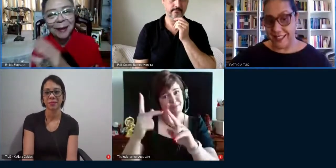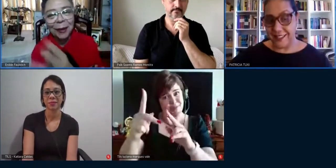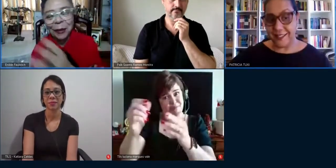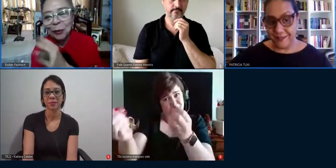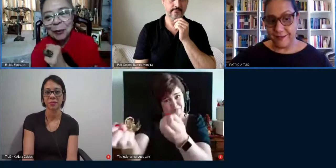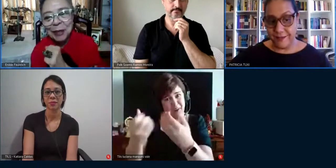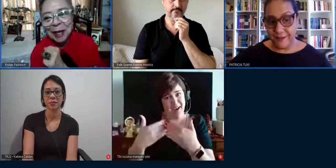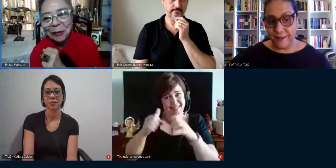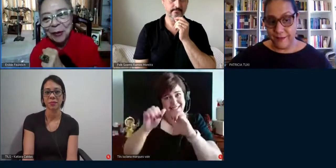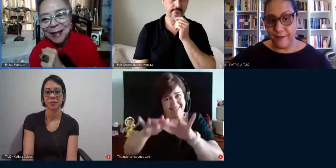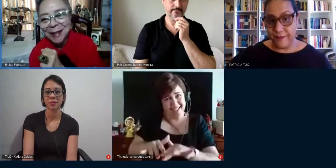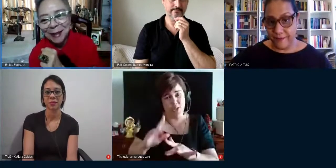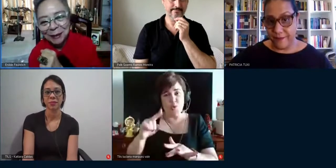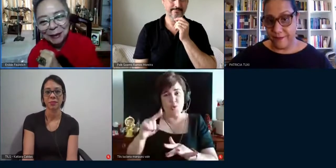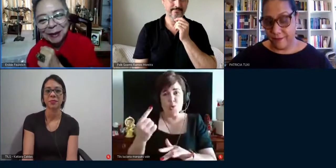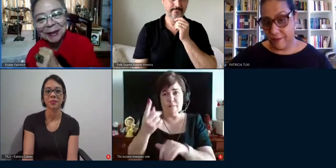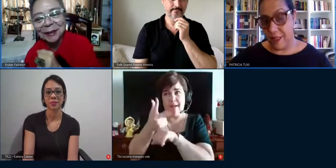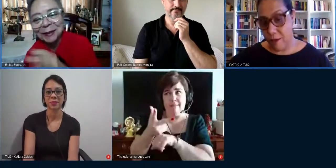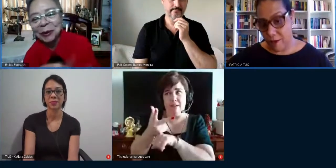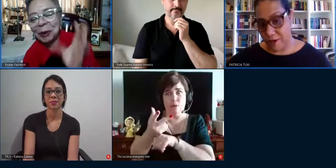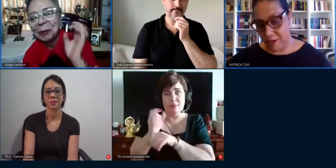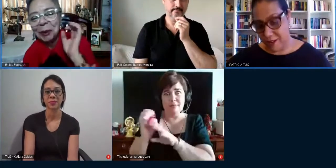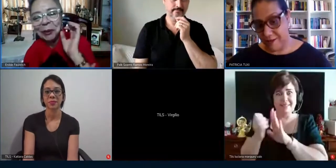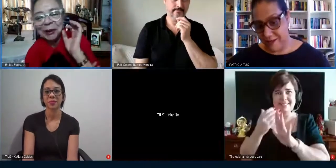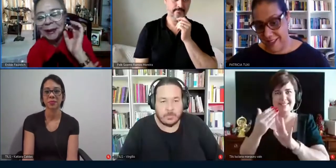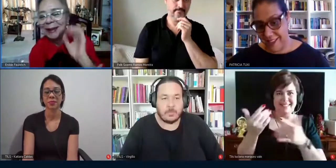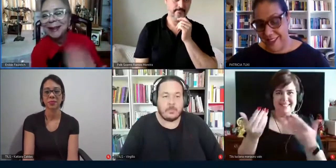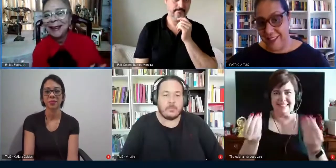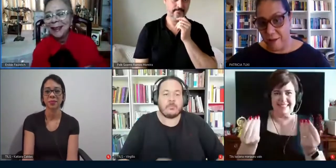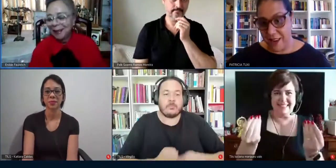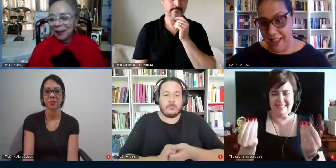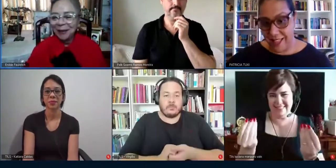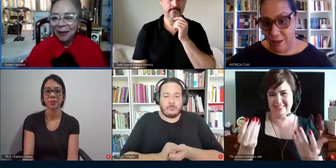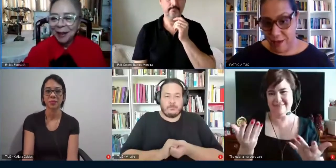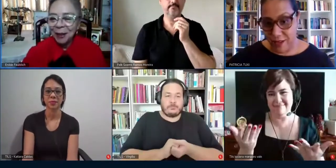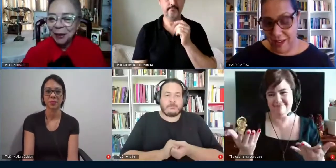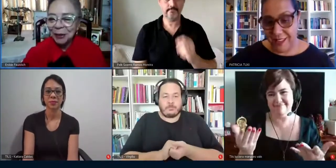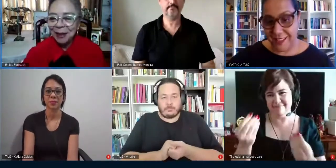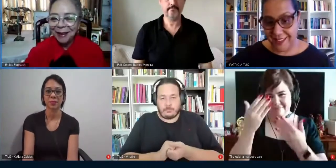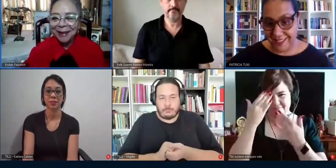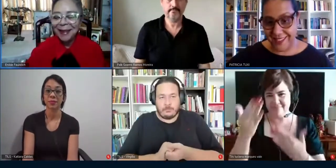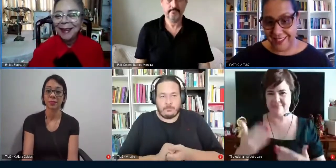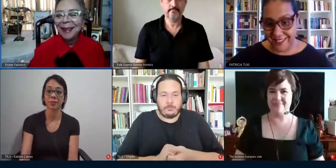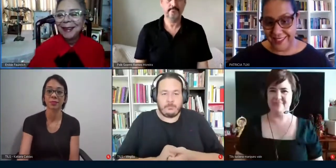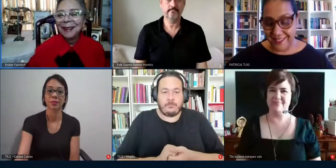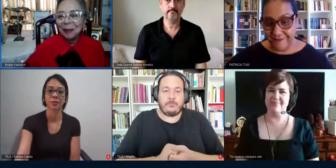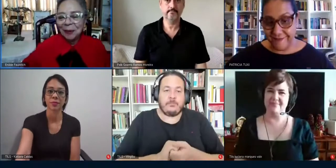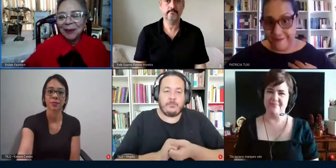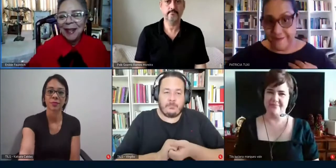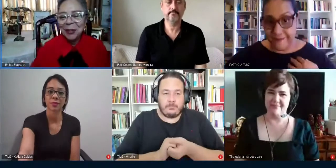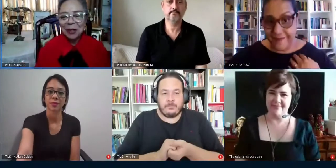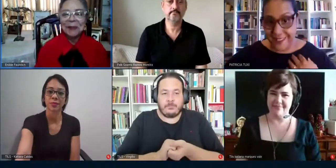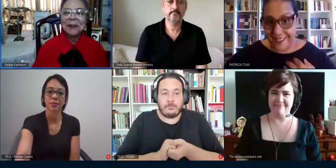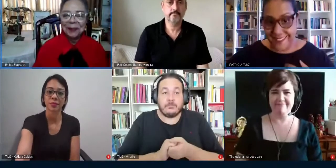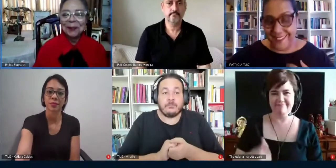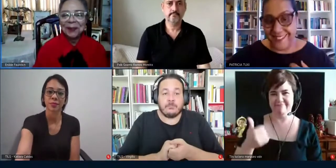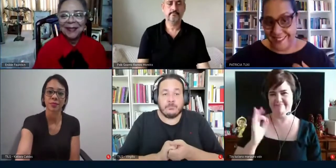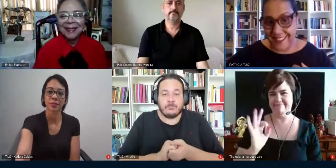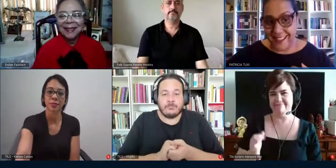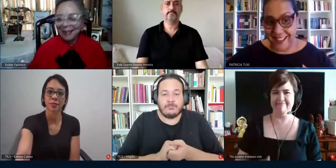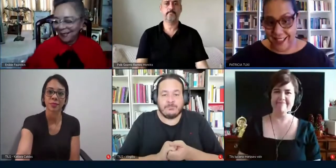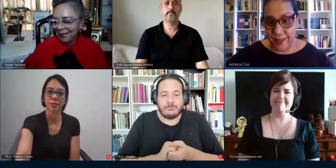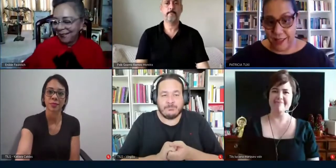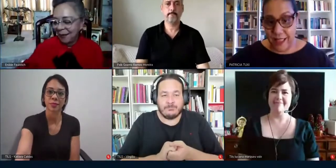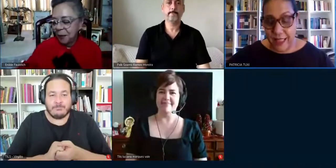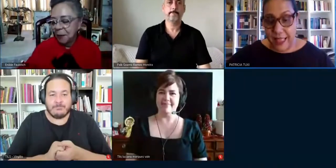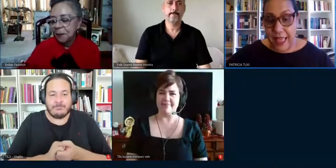porque nós não vamos gravar assim, de uma hora para outra. Obrigada. Eu acredito que... Tá bom, é isso aí.